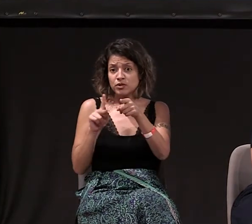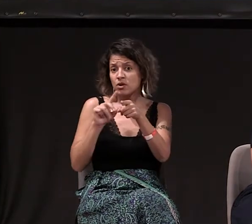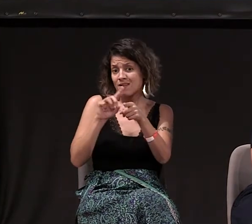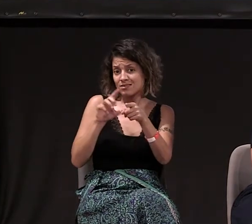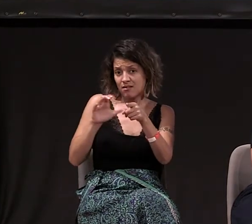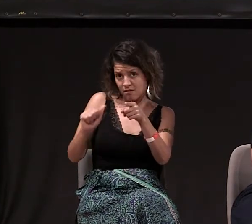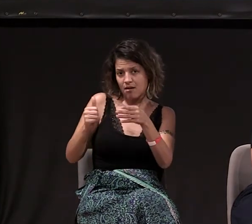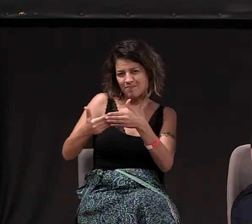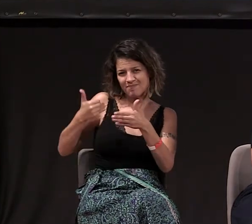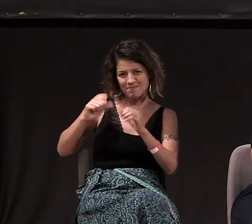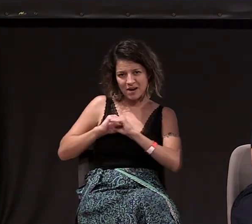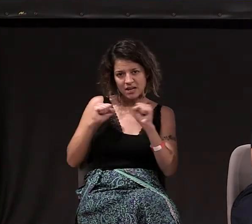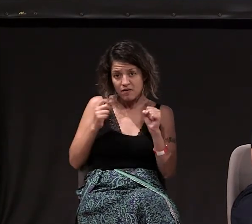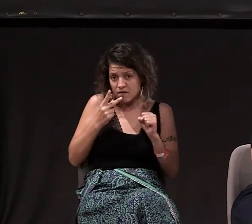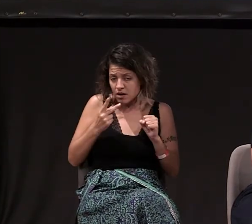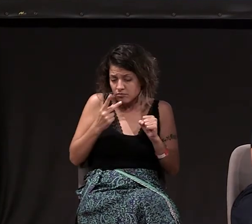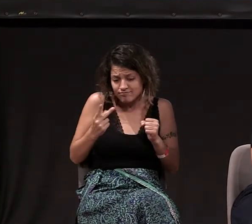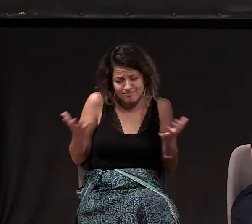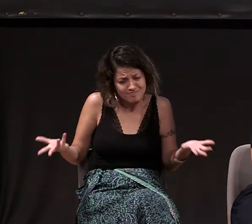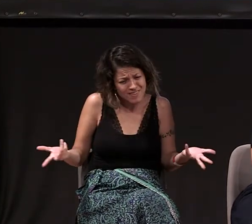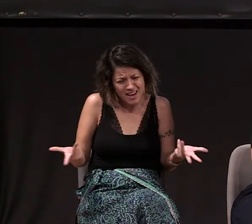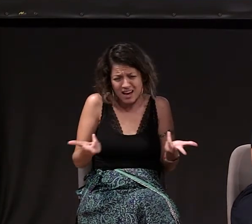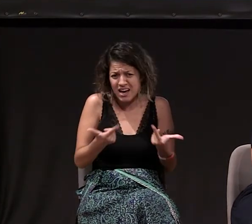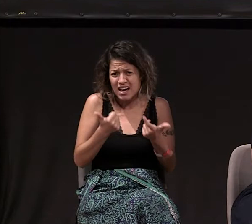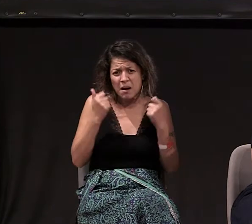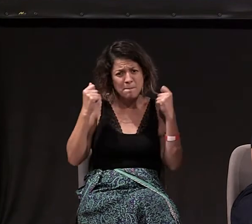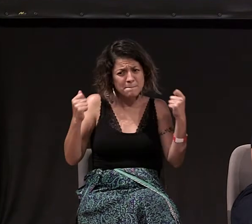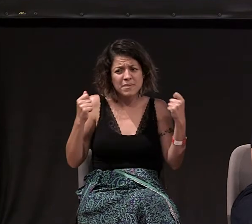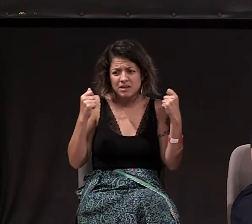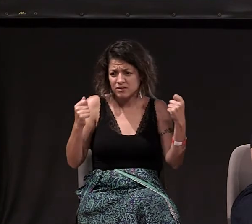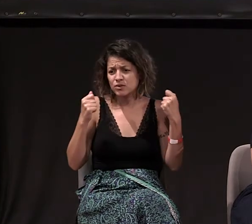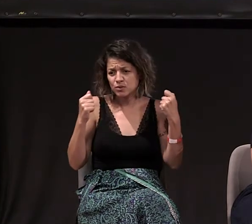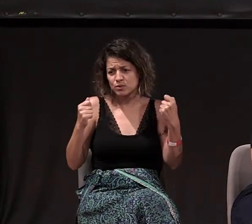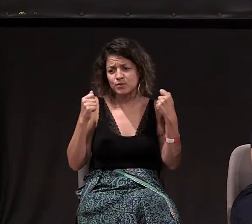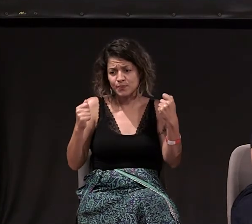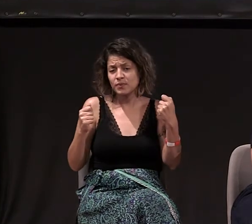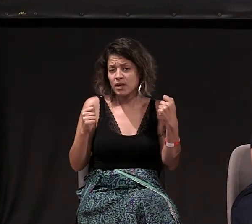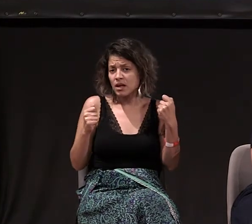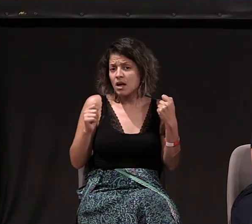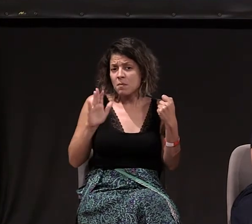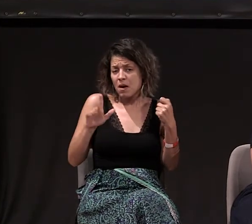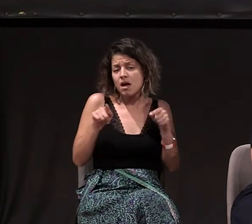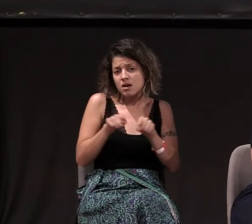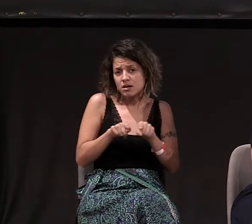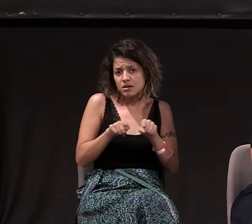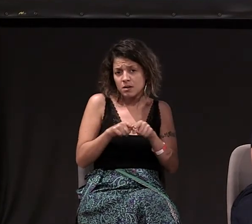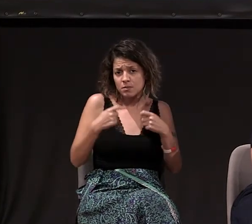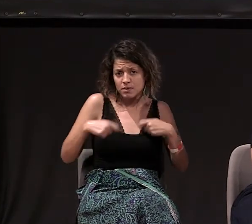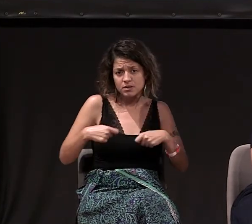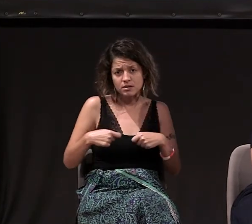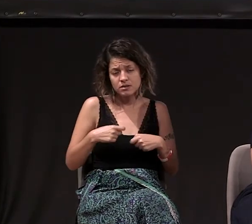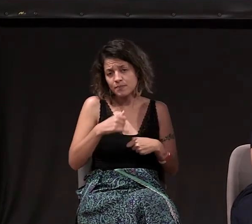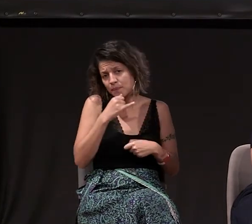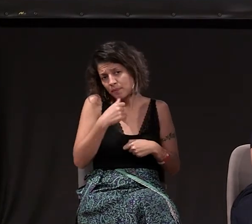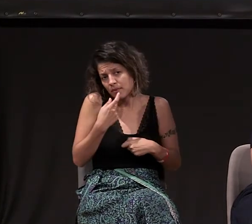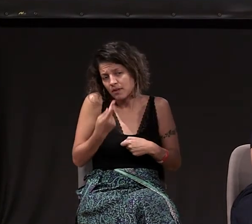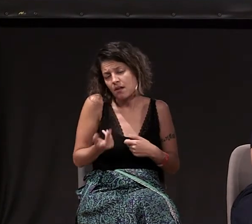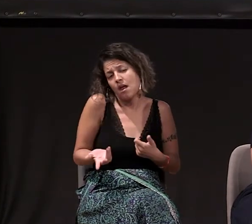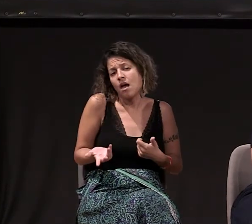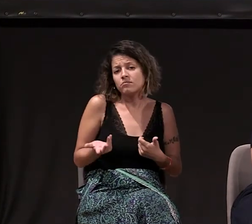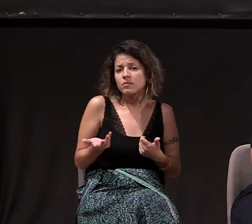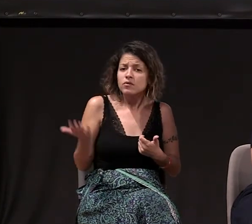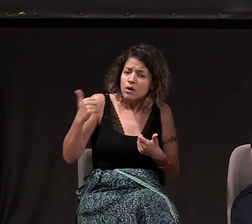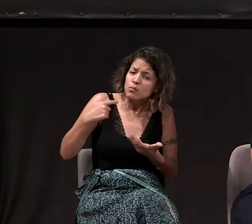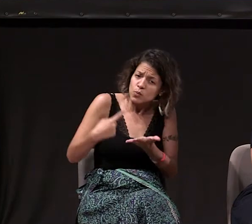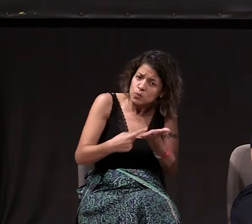foi maravilhoso, esse protestar. Isso é ótimo. Mas, além de protestar, eles têm que dizer, bom, vamos fazer uma comissão